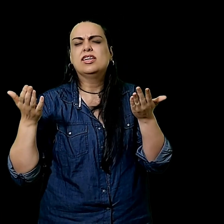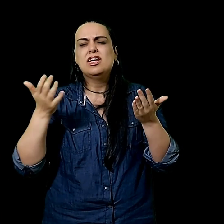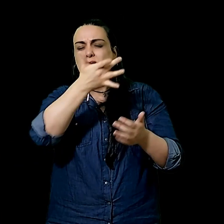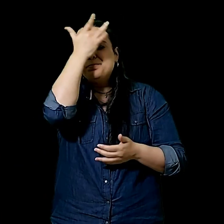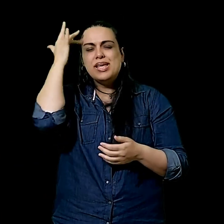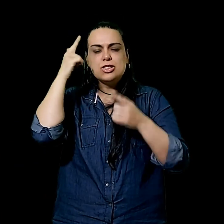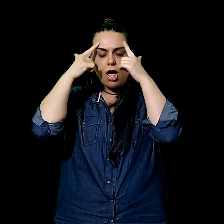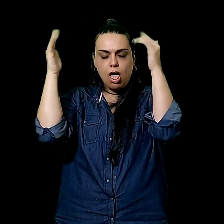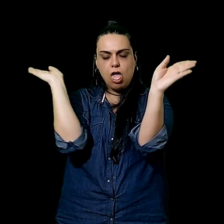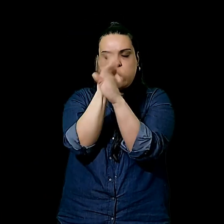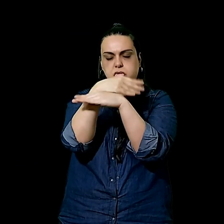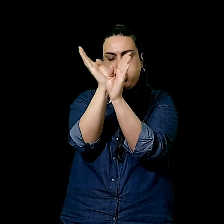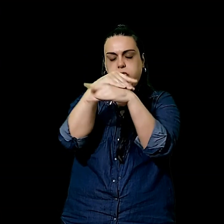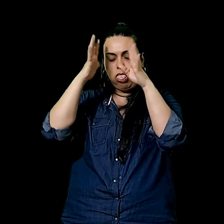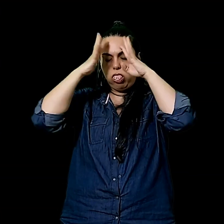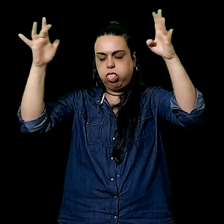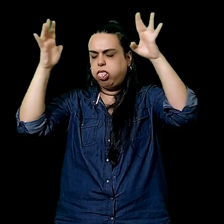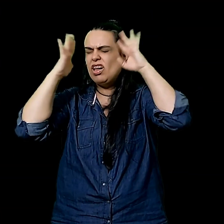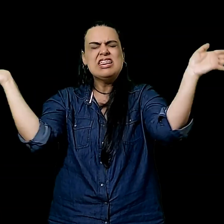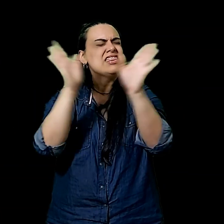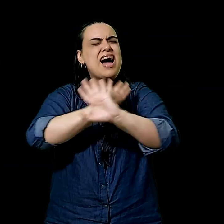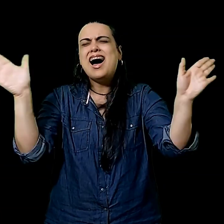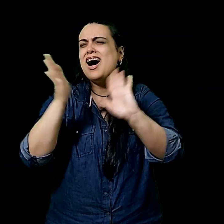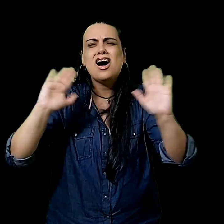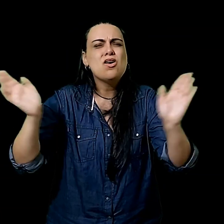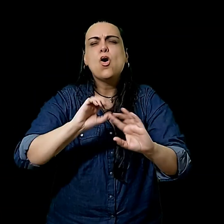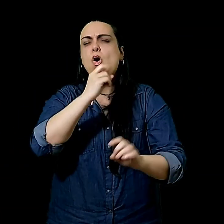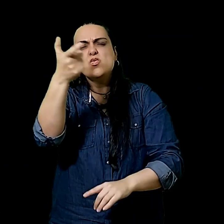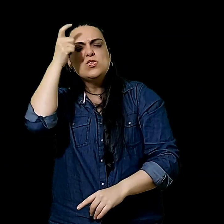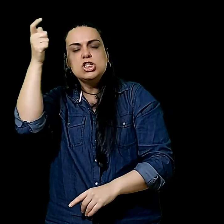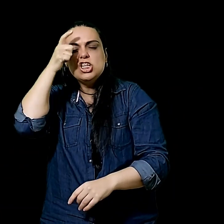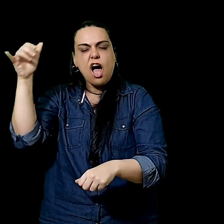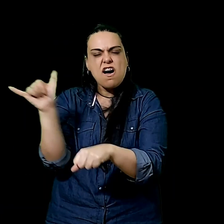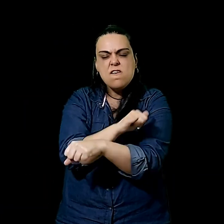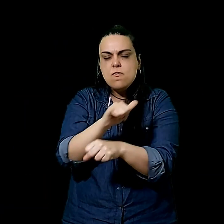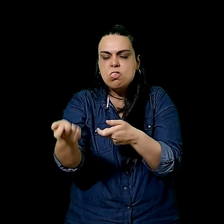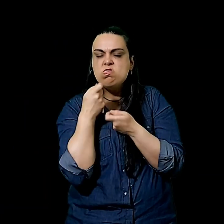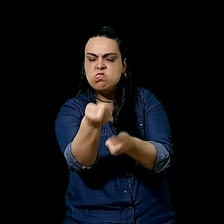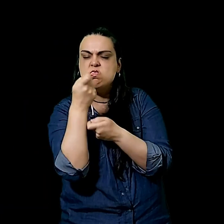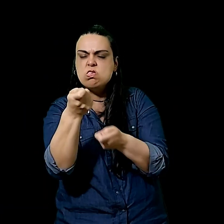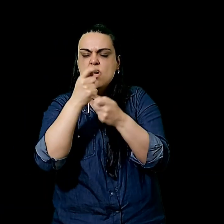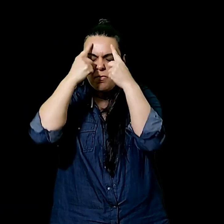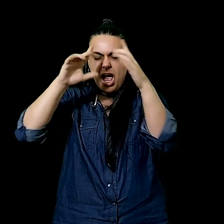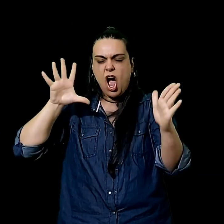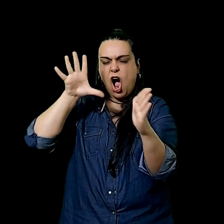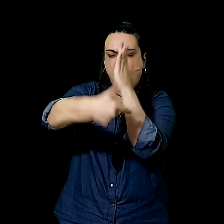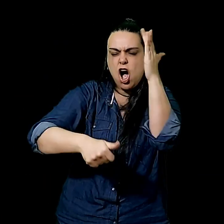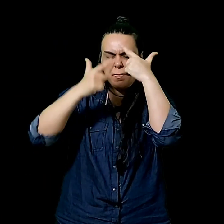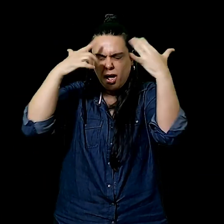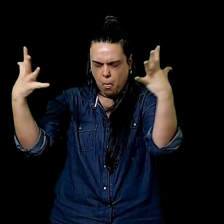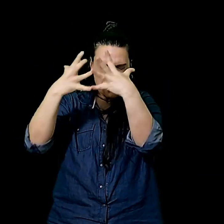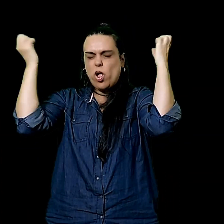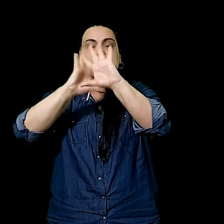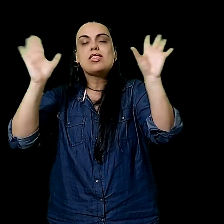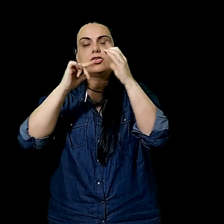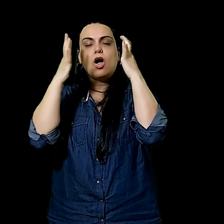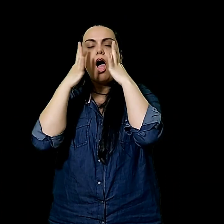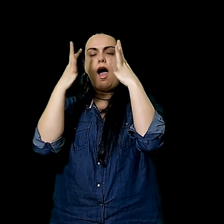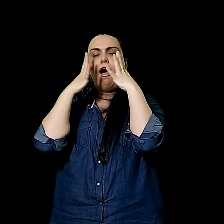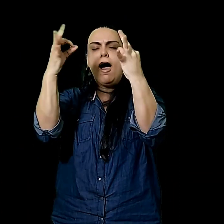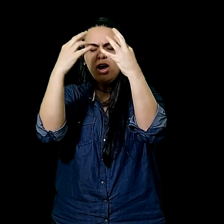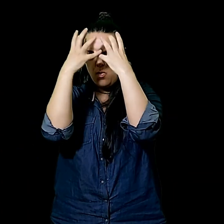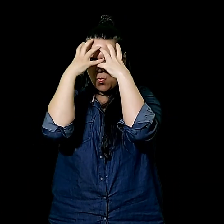nenhuma distração distraí-la. Não deixa nenhum ataque do adversário roubar a mente dele ou a mente dela agora, mas cativa